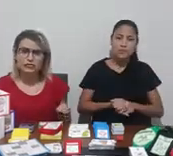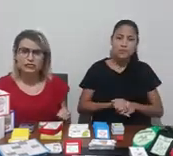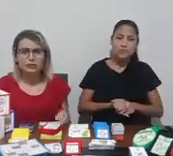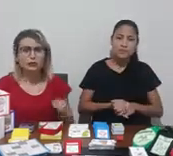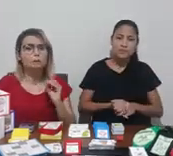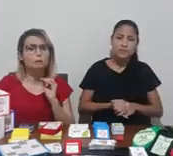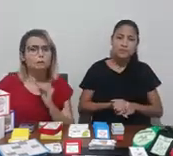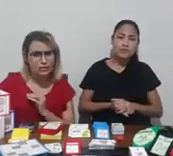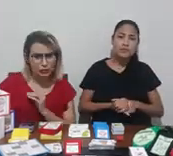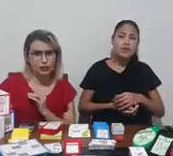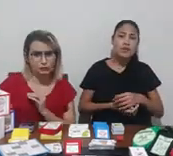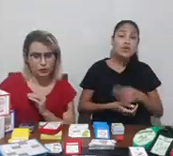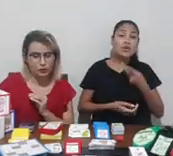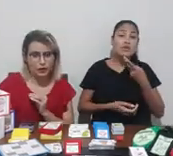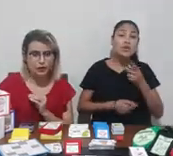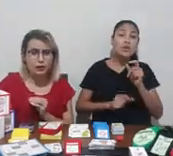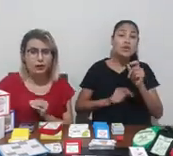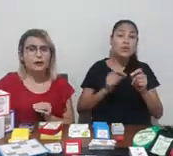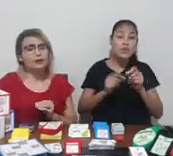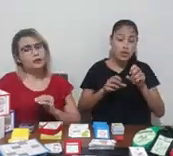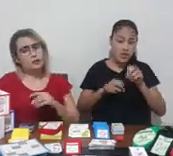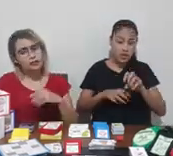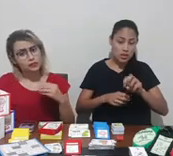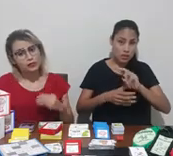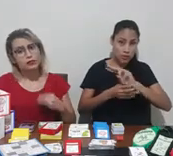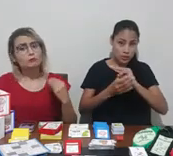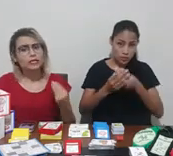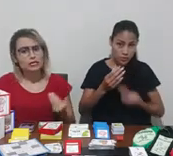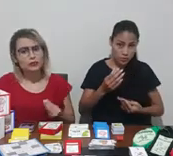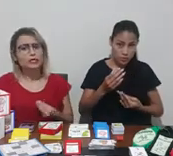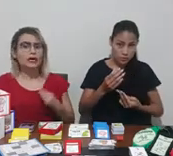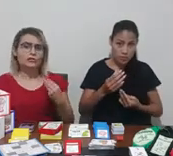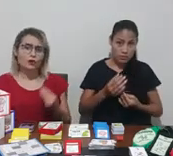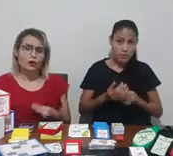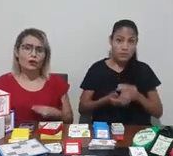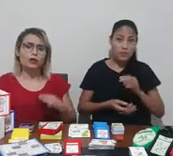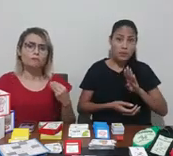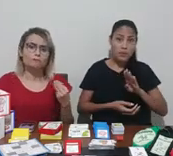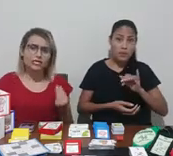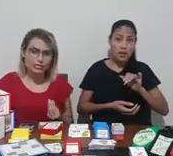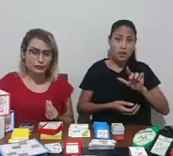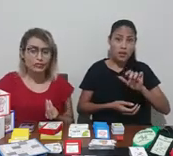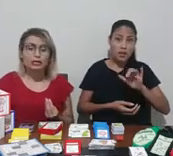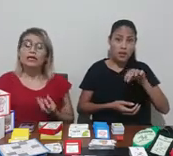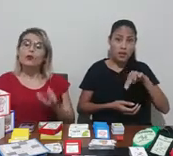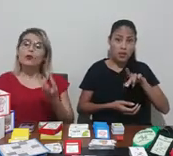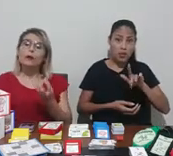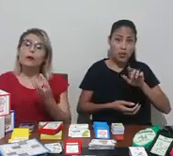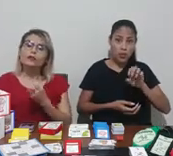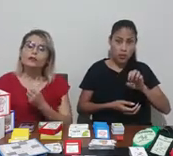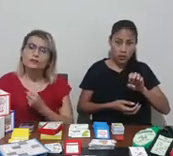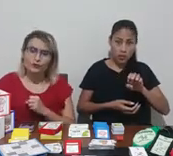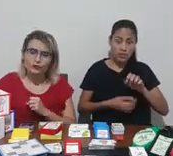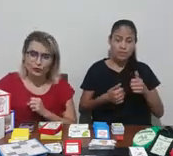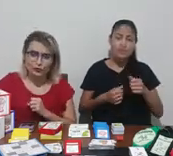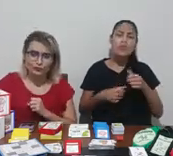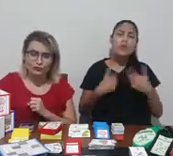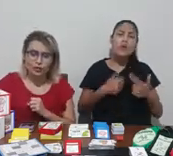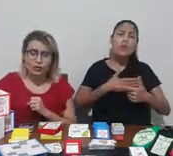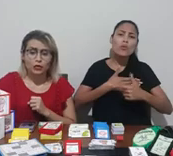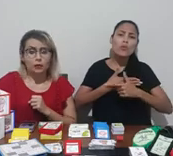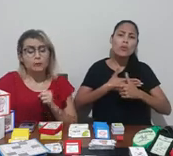de ensino bilíngue, ok? Então, ensino bilíngue, escola bilíngue. E qual o papel desse